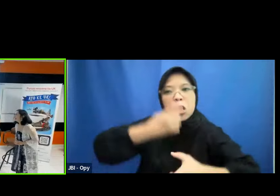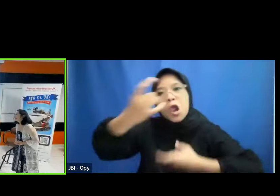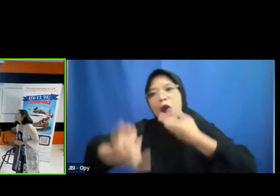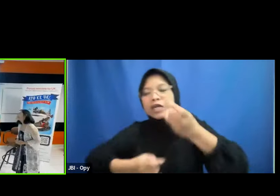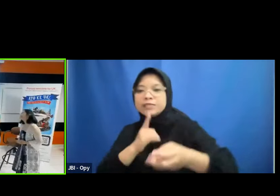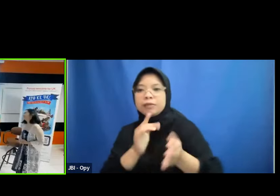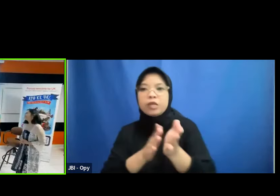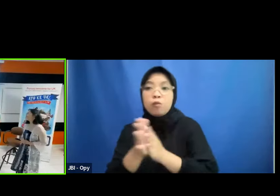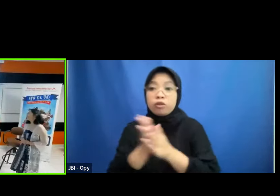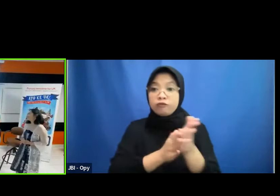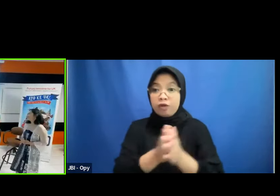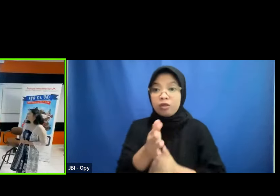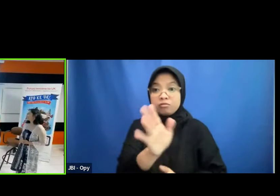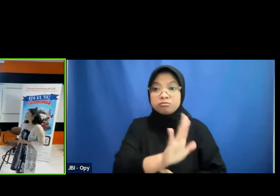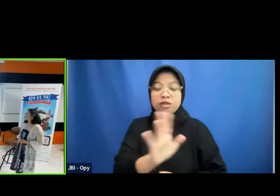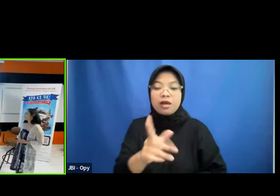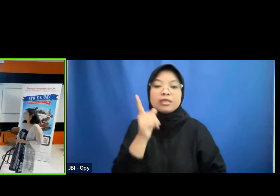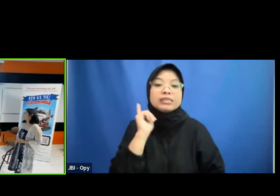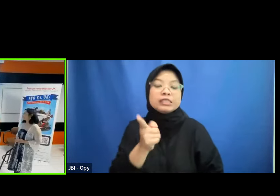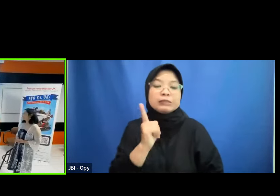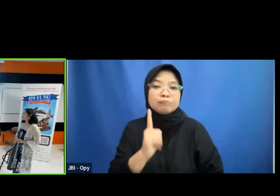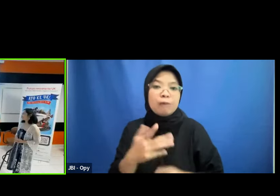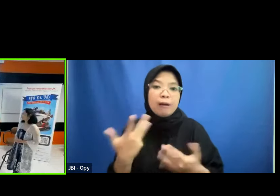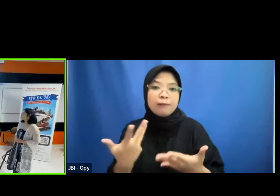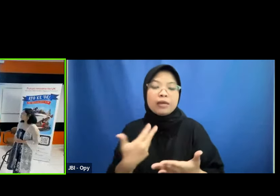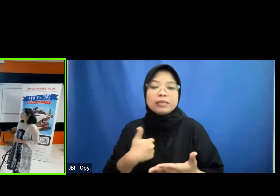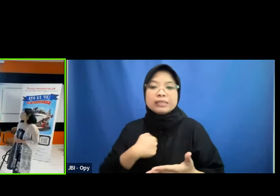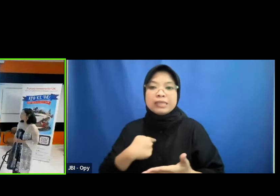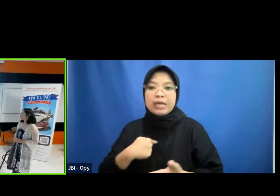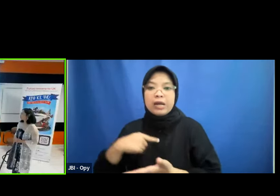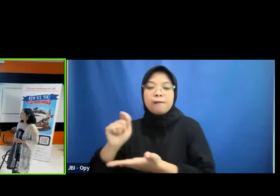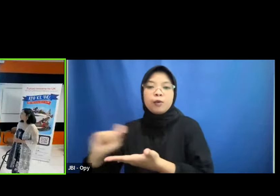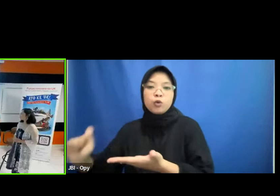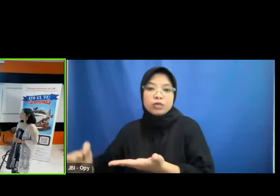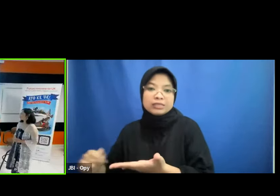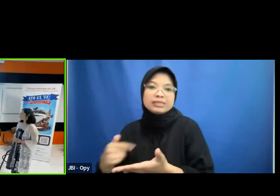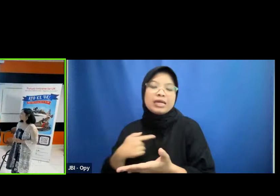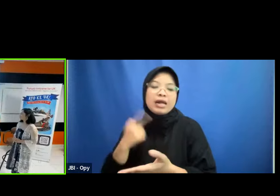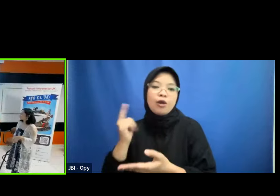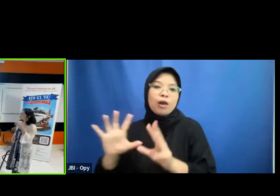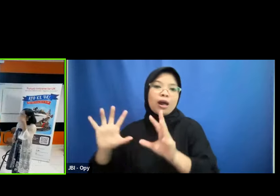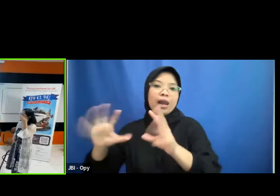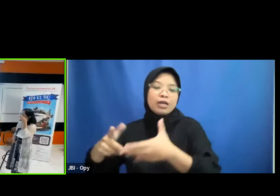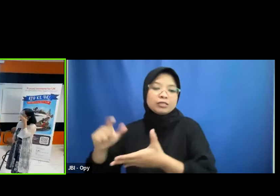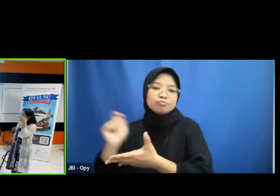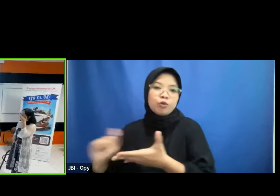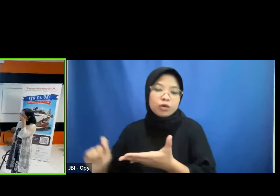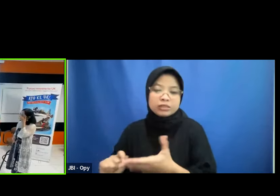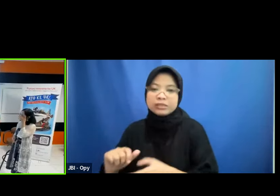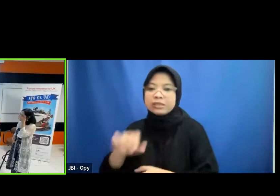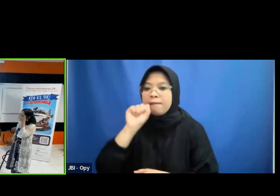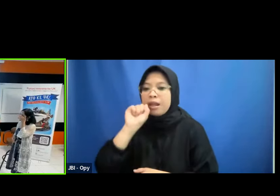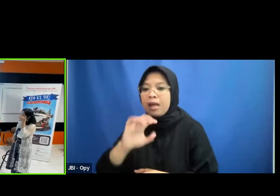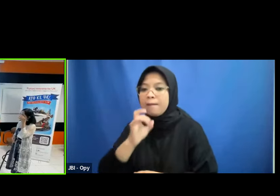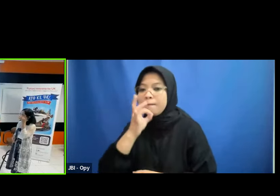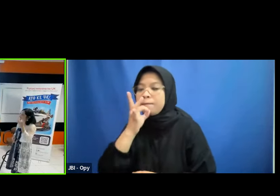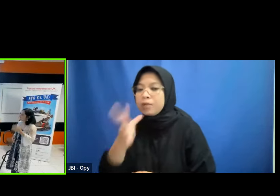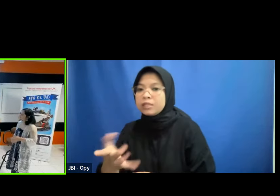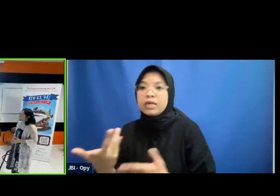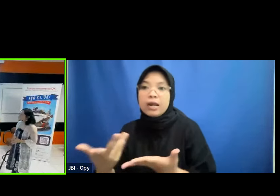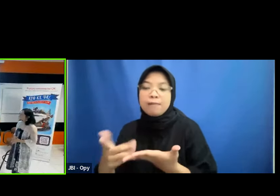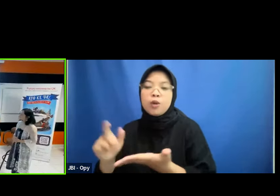motivator Karena gini ini saya Penulis ya kalau saya kasih kelas menulis tu saya selalu bilang pesannya gini